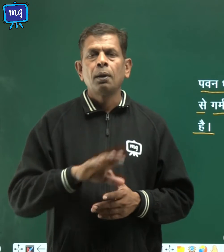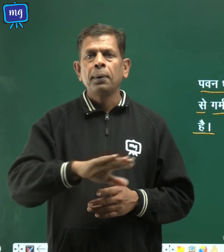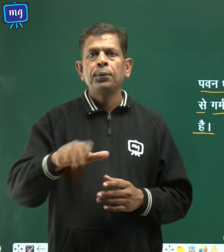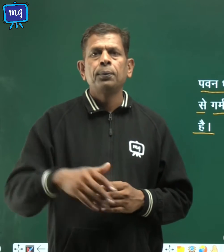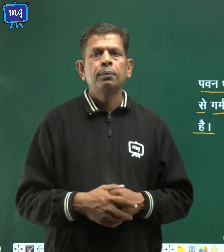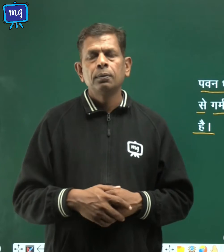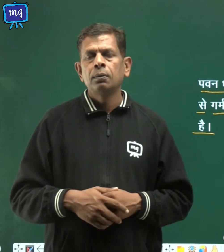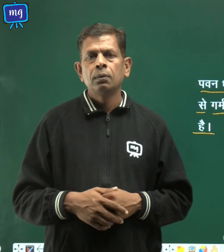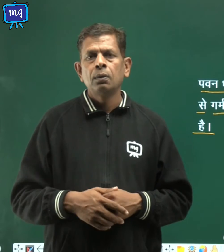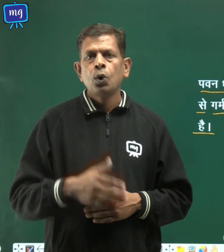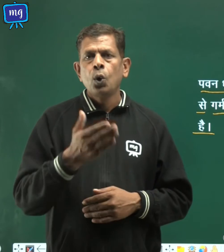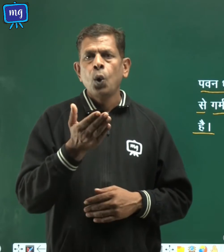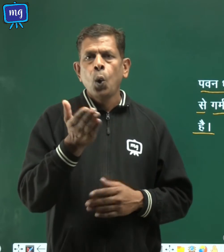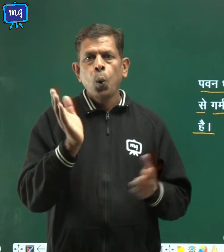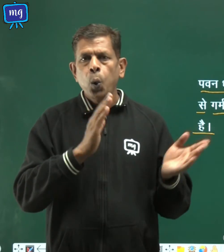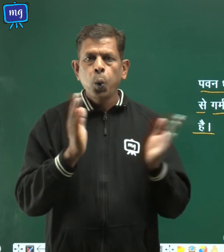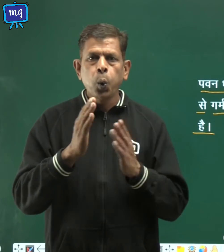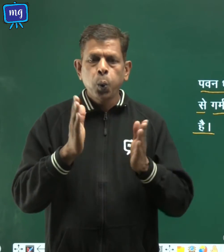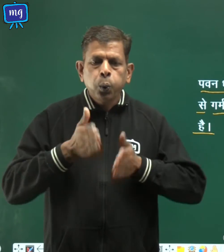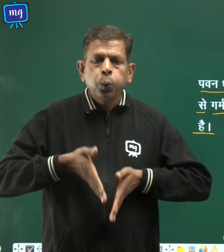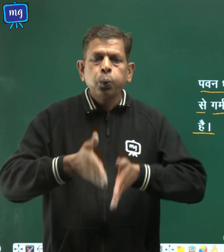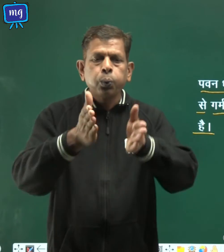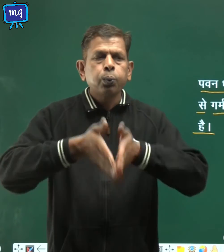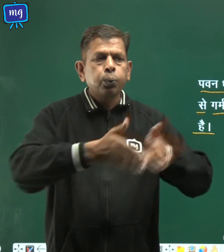बच्चों, पवन धाराएं क्यों बनती हैं?